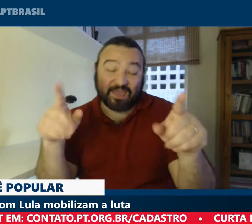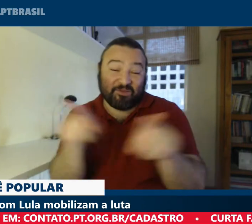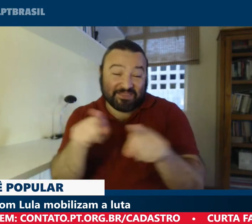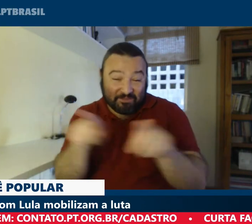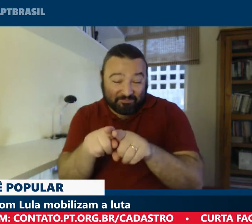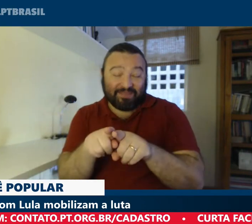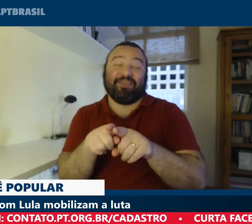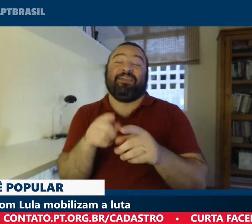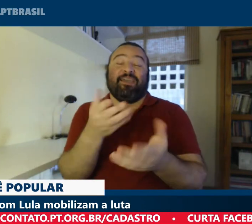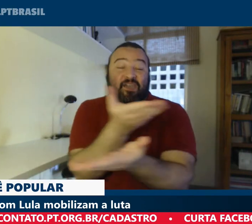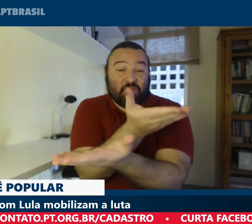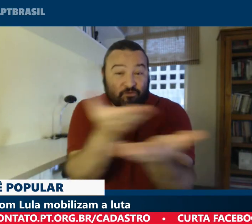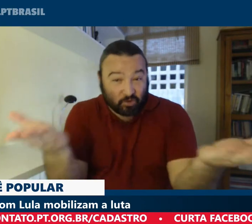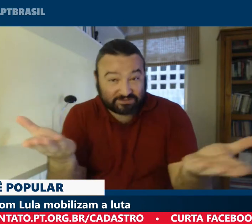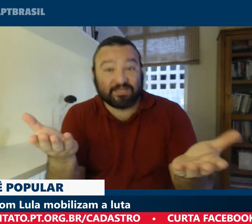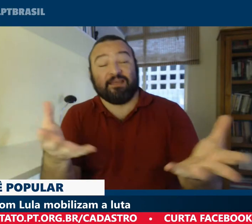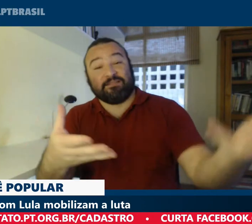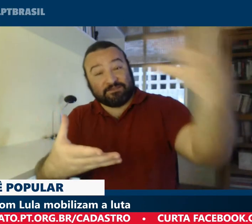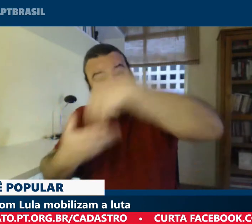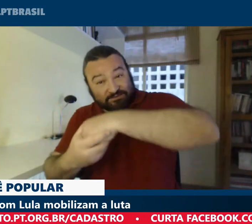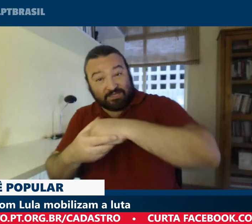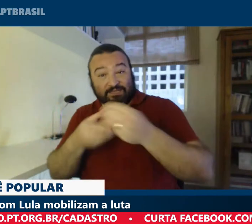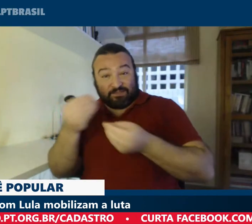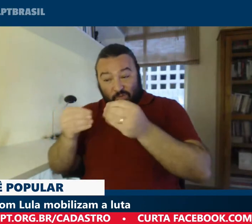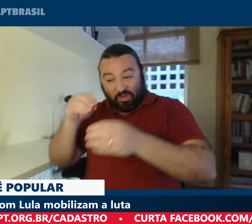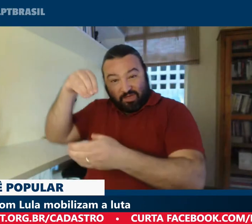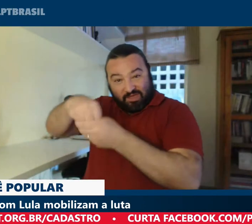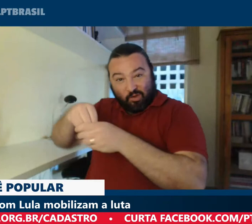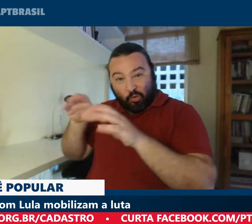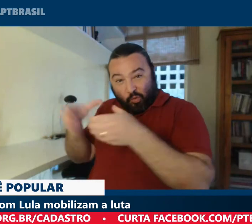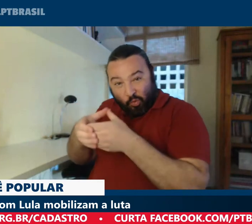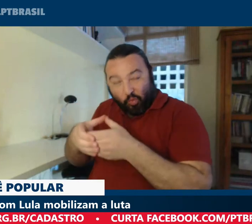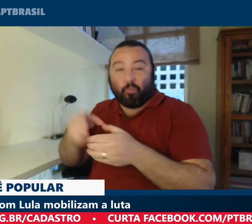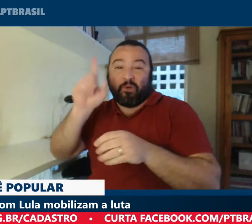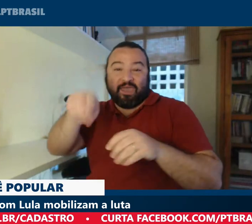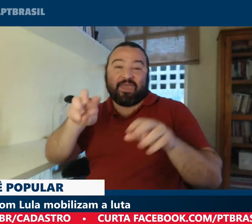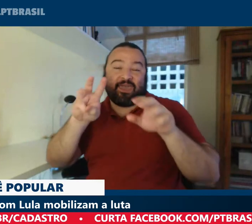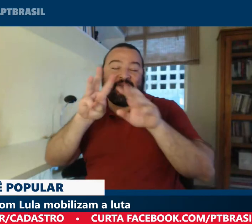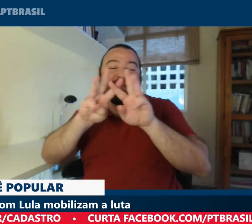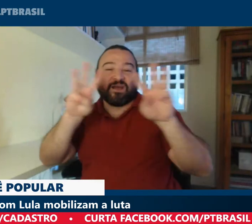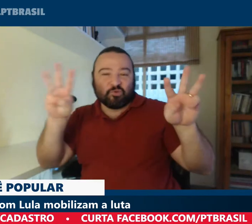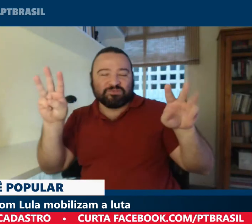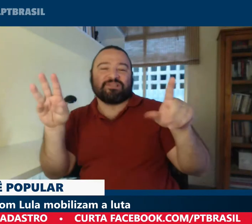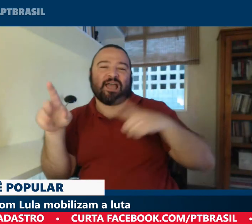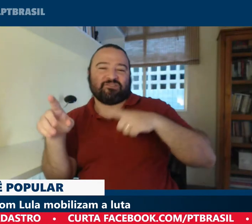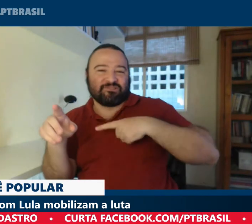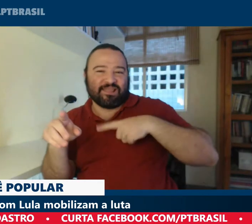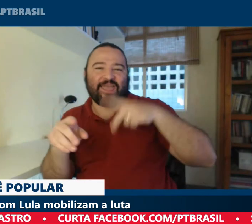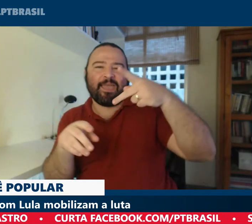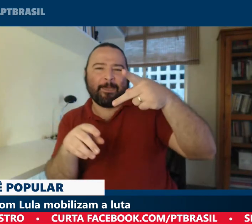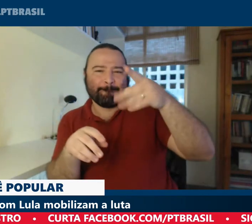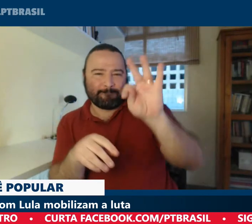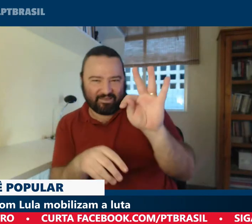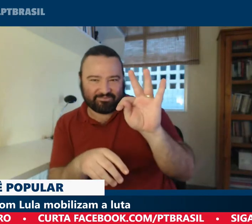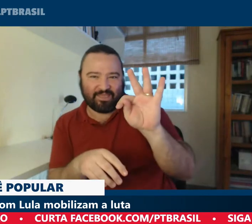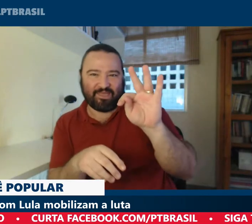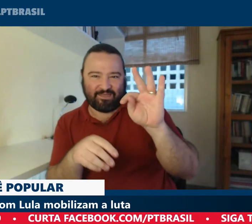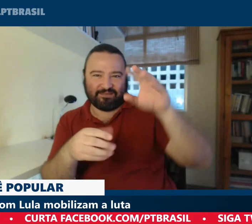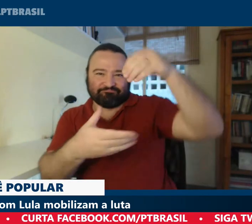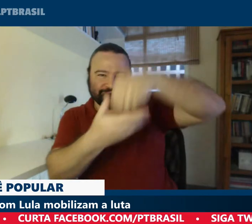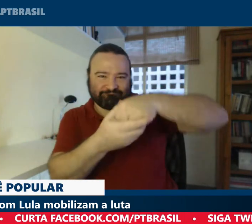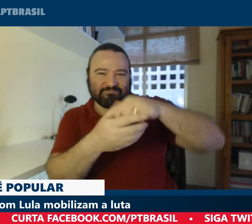Muito bom. Então, eu espero que vocês venham participar dos nossos comitês